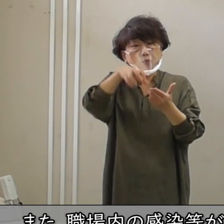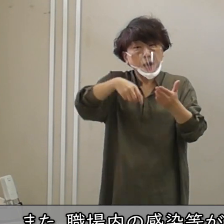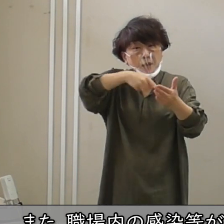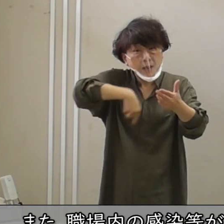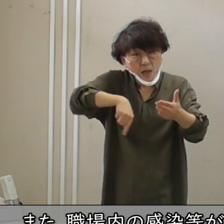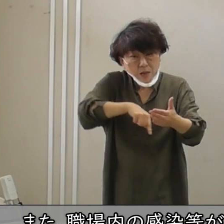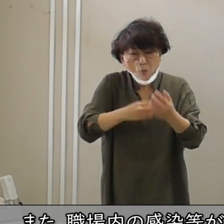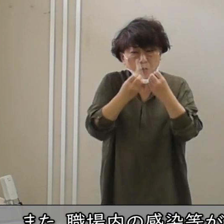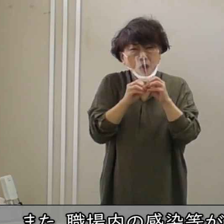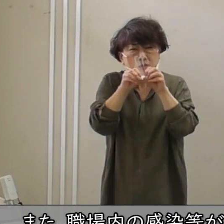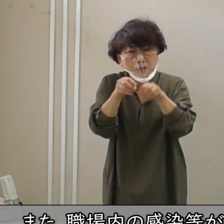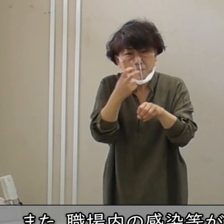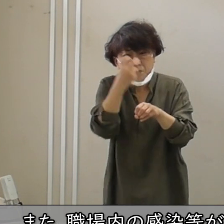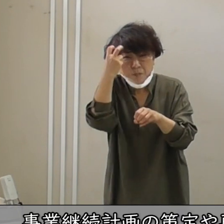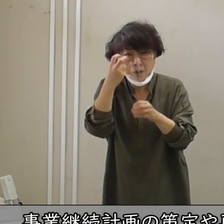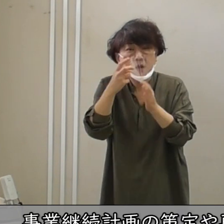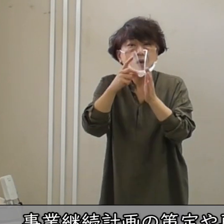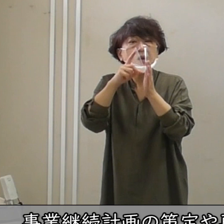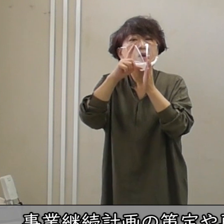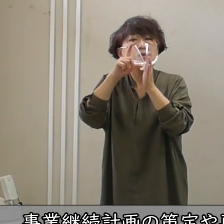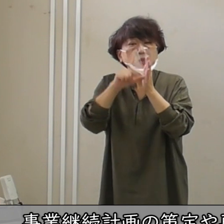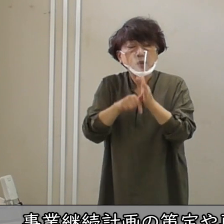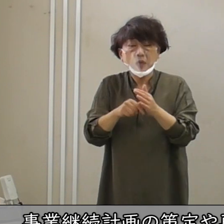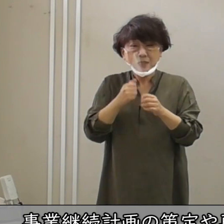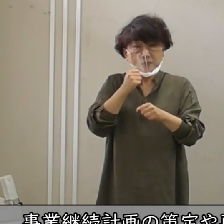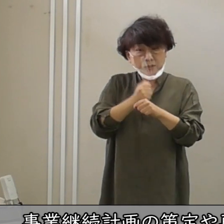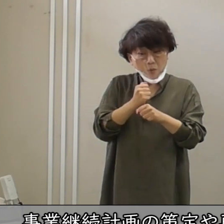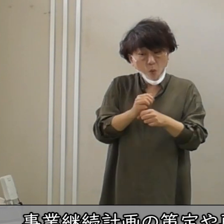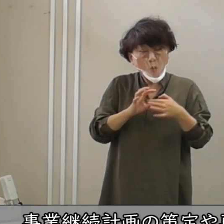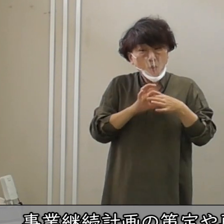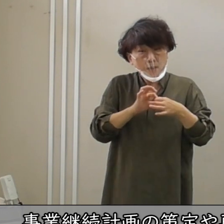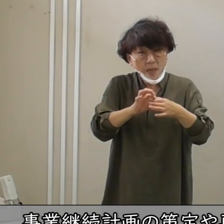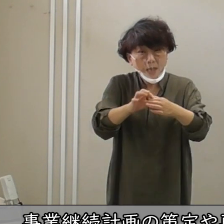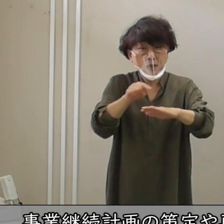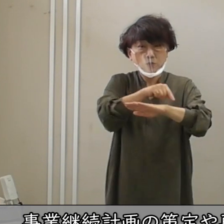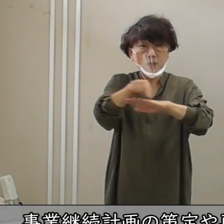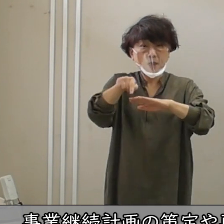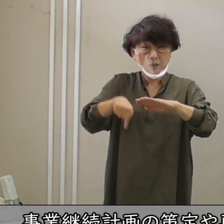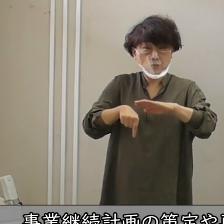染等が発生した場合に備え、事業継続計画の